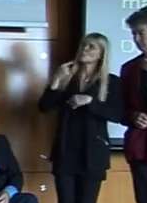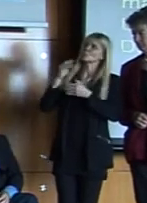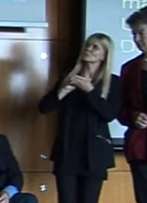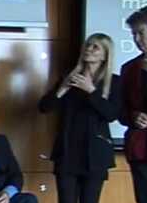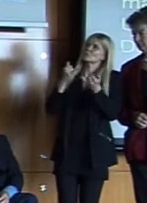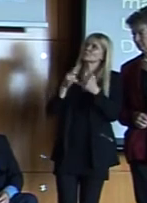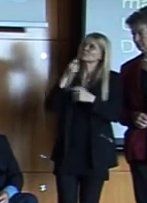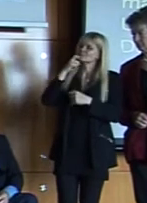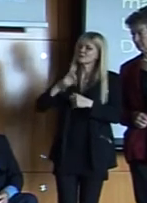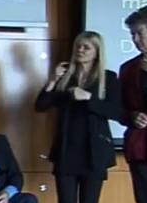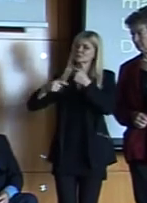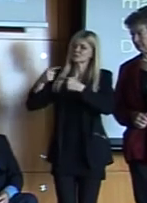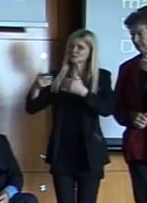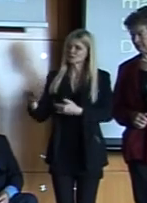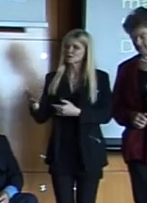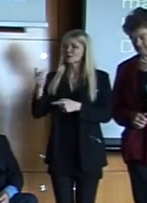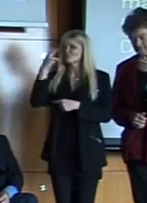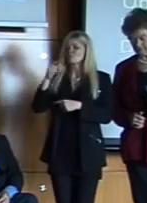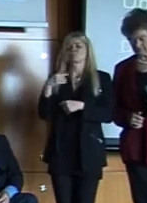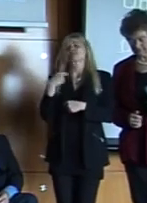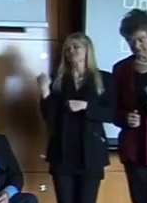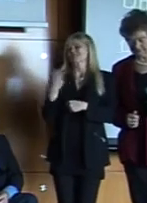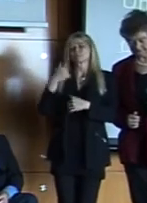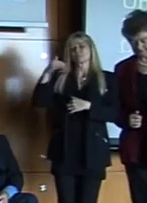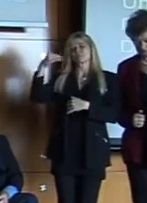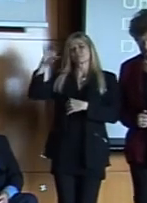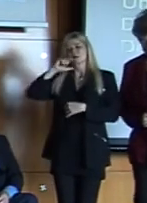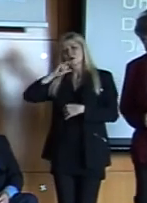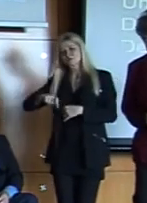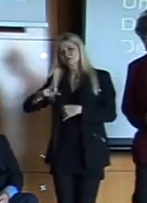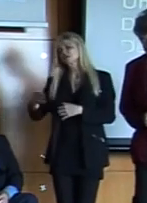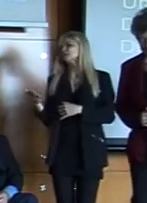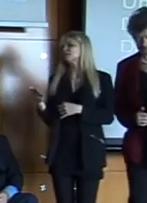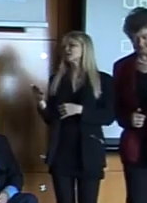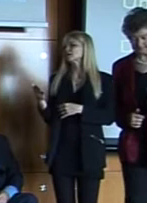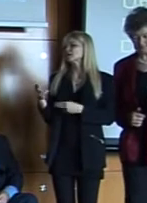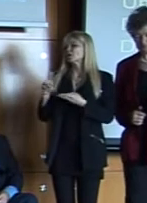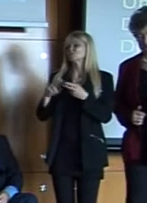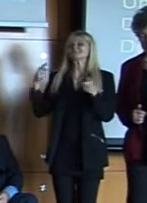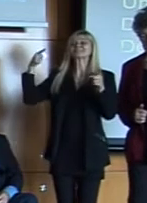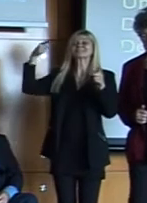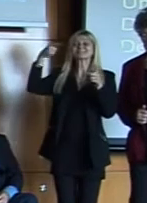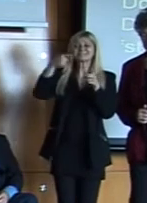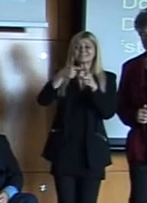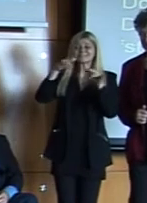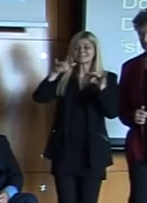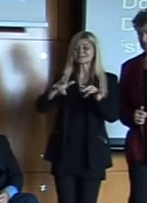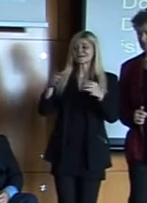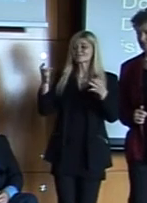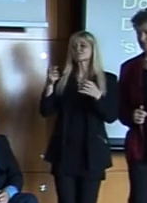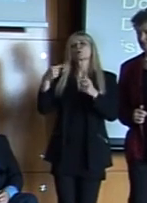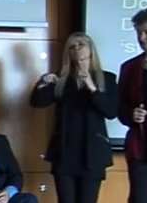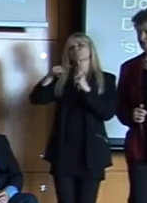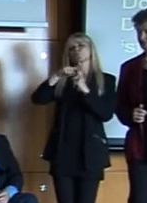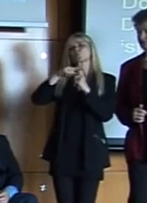Ausgehend von der Tatsache, dass wir immer älter werden, dass wir als Ziel einer an und für sich positiven Entwicklung